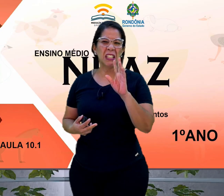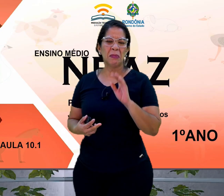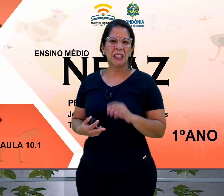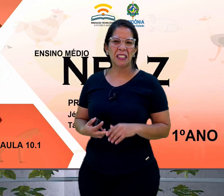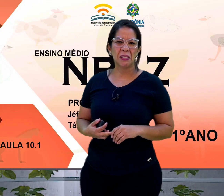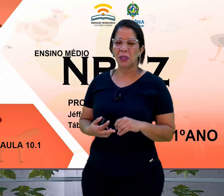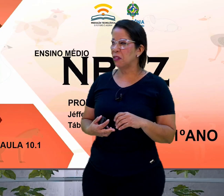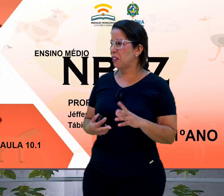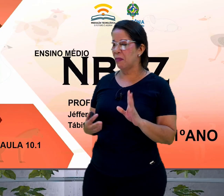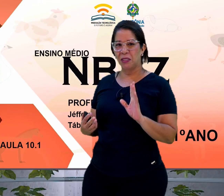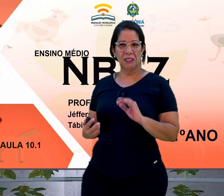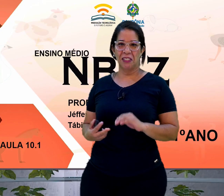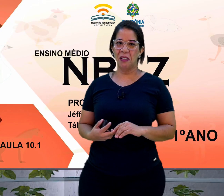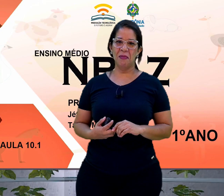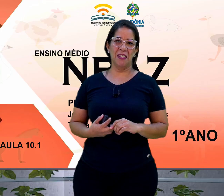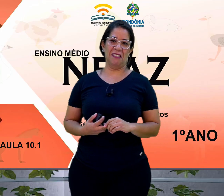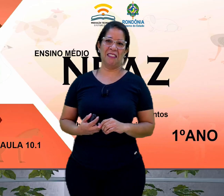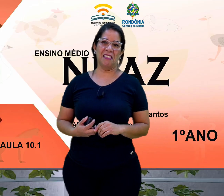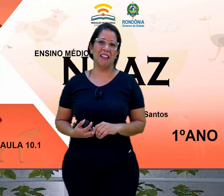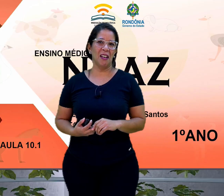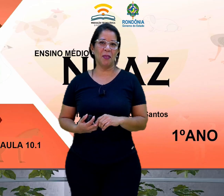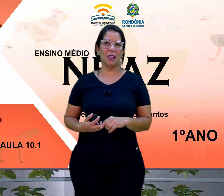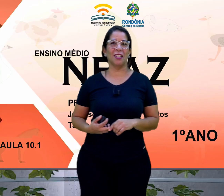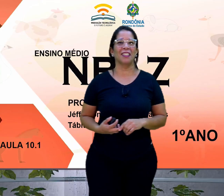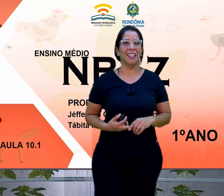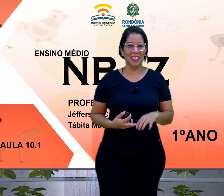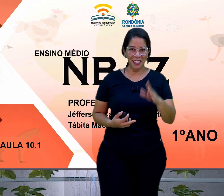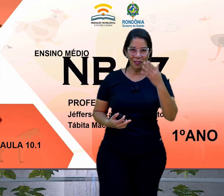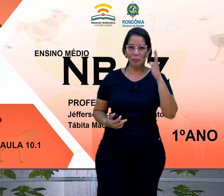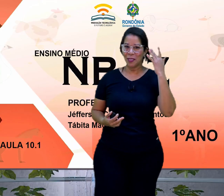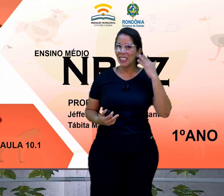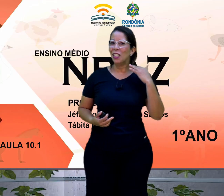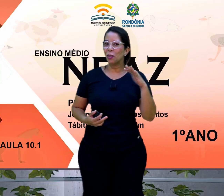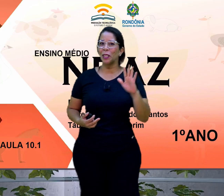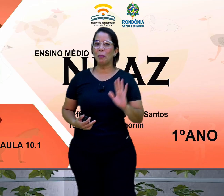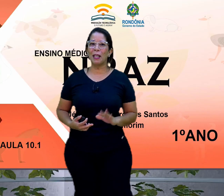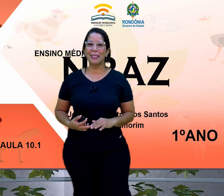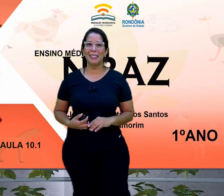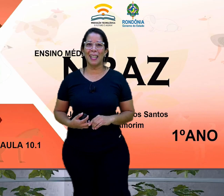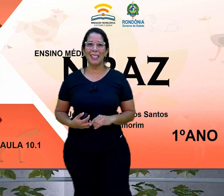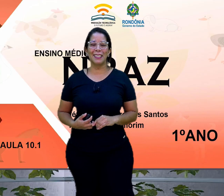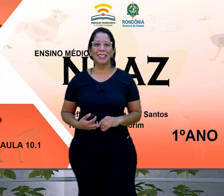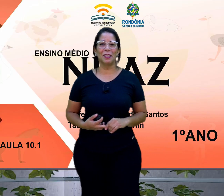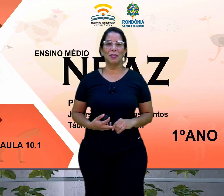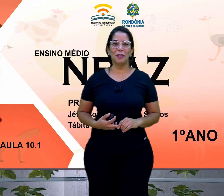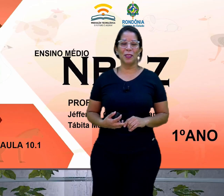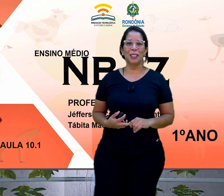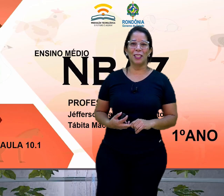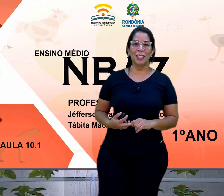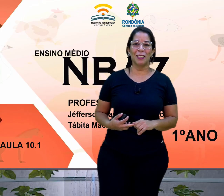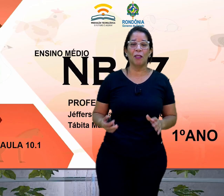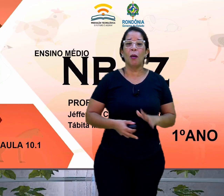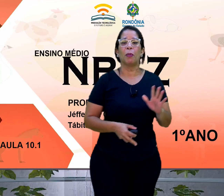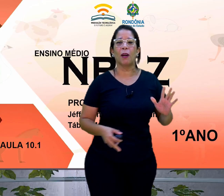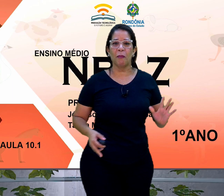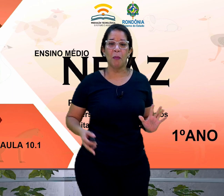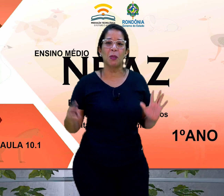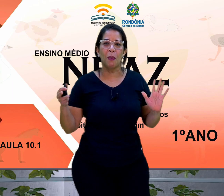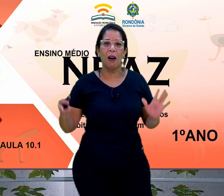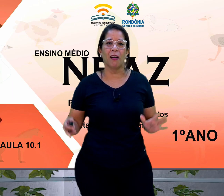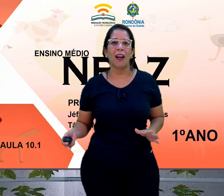Você nem lembra, né? Esses meninos não lembram disso não, menino. Professora, você tá ultrapassada, né,